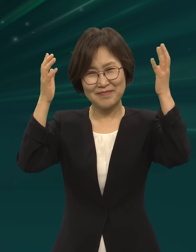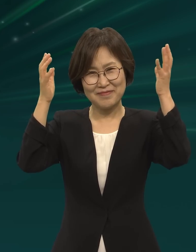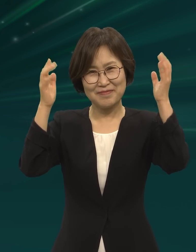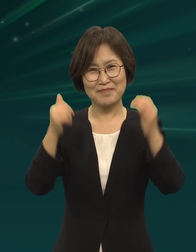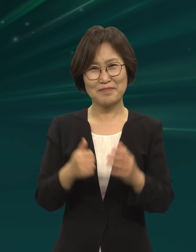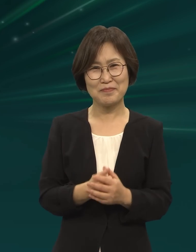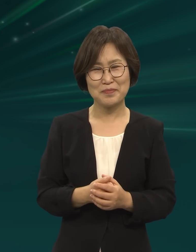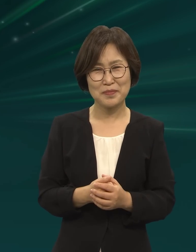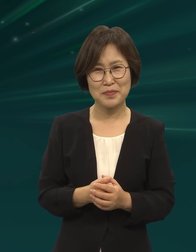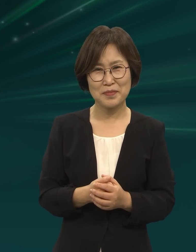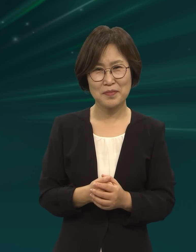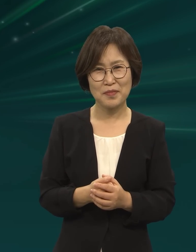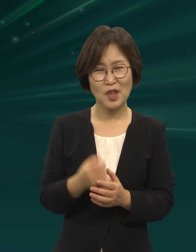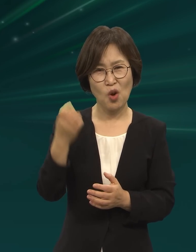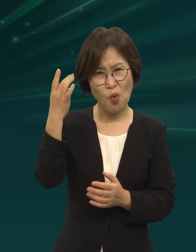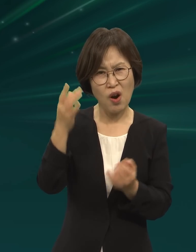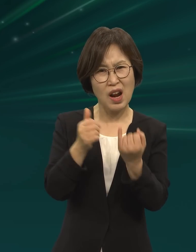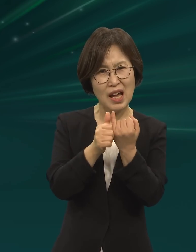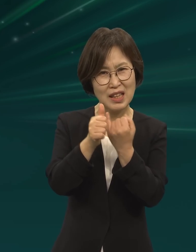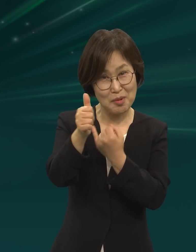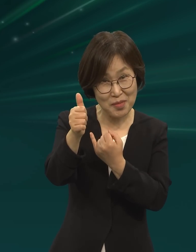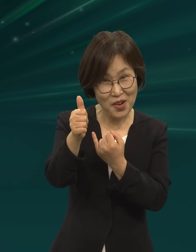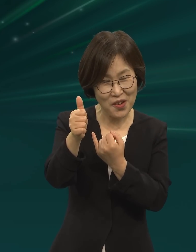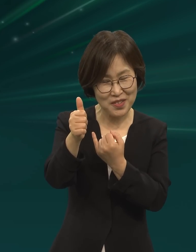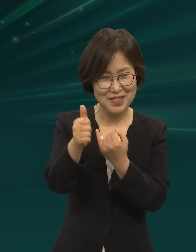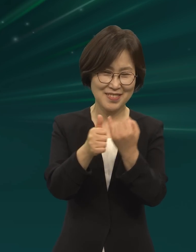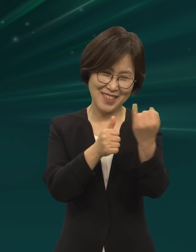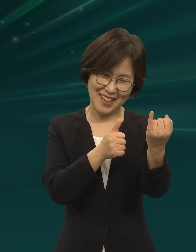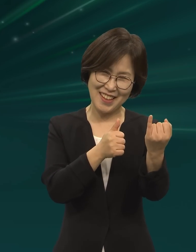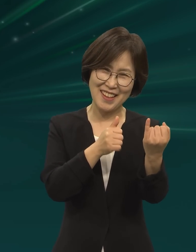어차피 남편들이 아내를 사랑합니다.